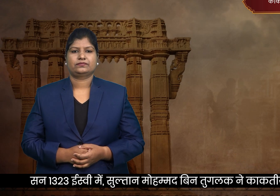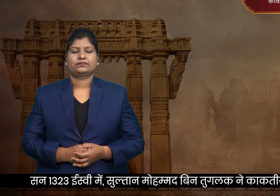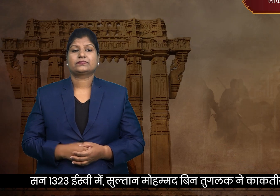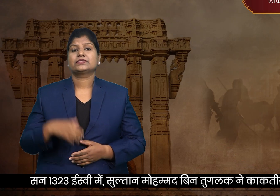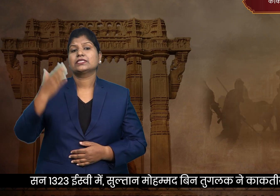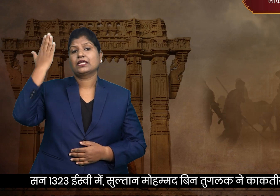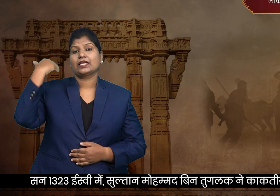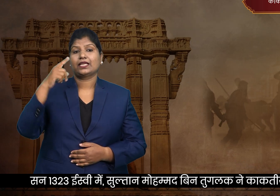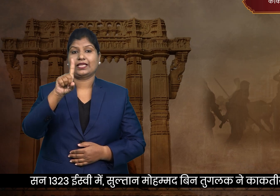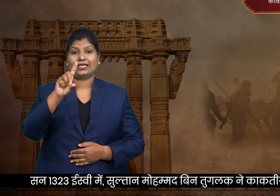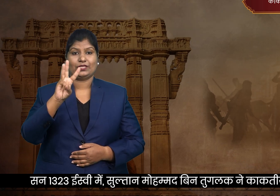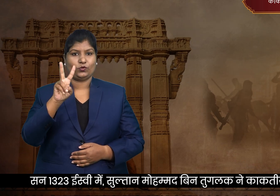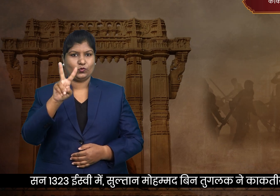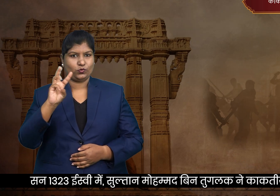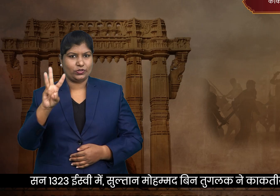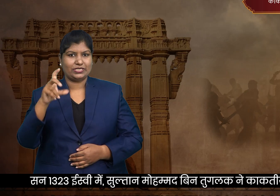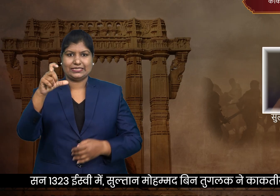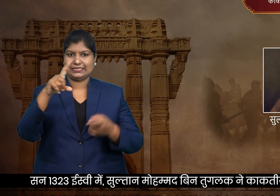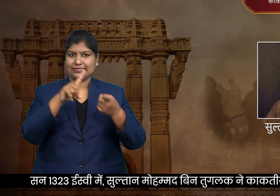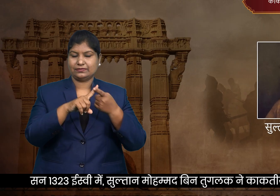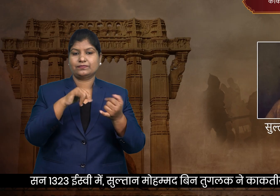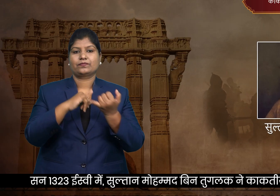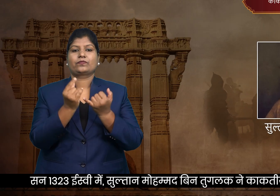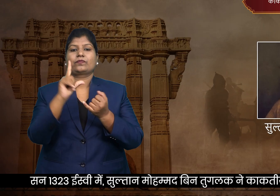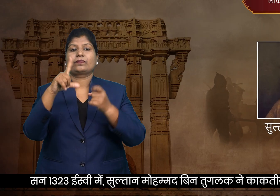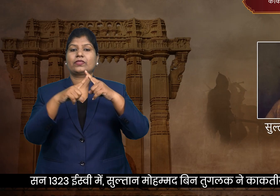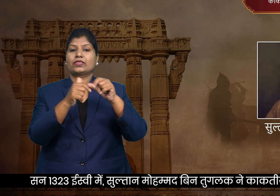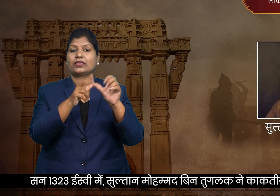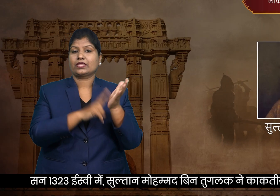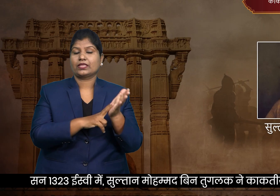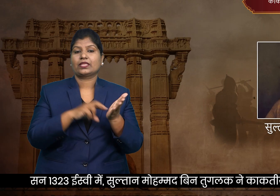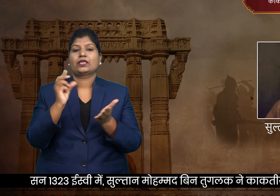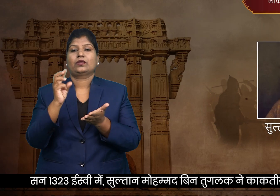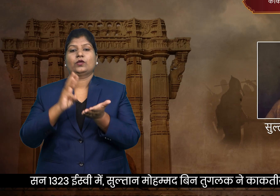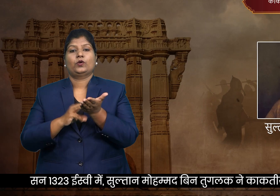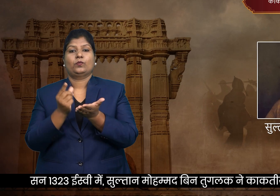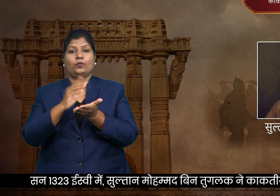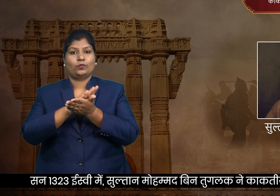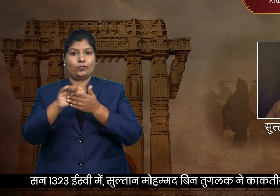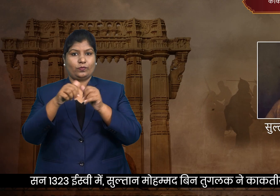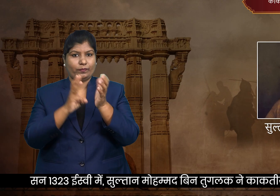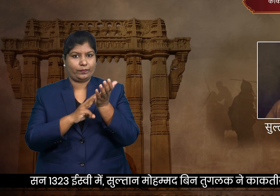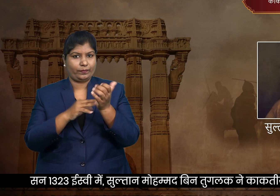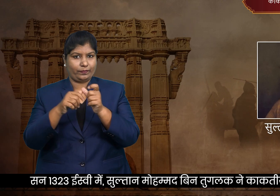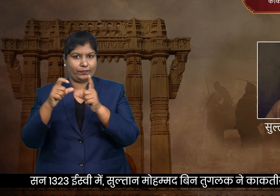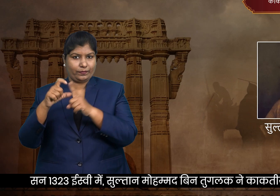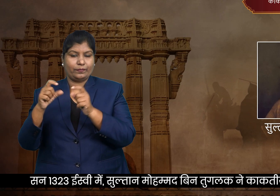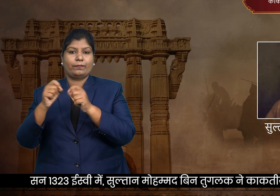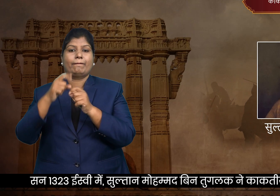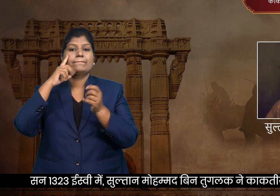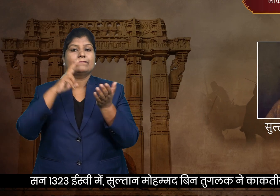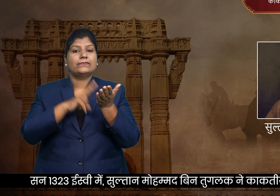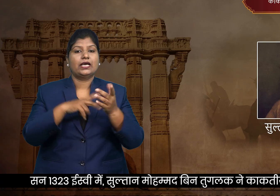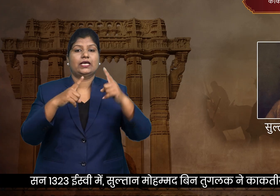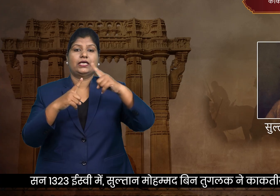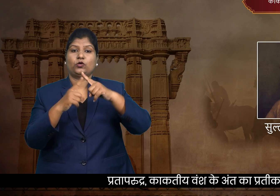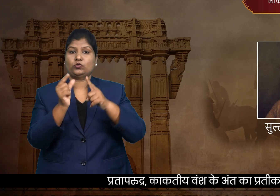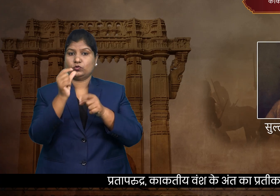सन 1323 ईस्वी में सुल्तान मोहम्मद बिन तुगलक ने काकतीय पर विजय प्राप्त